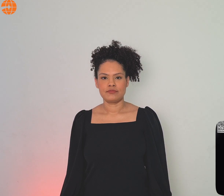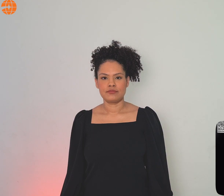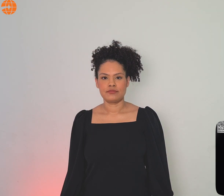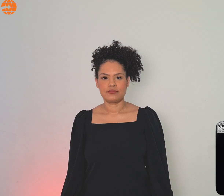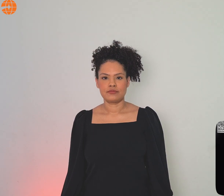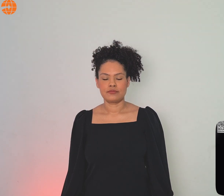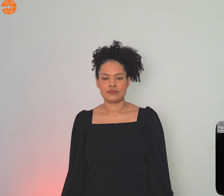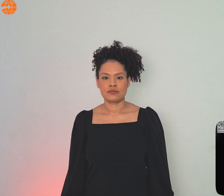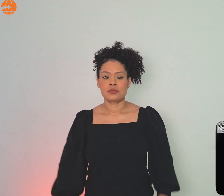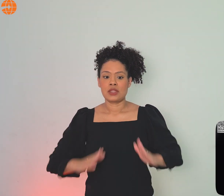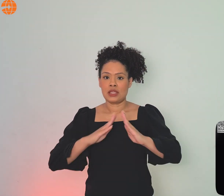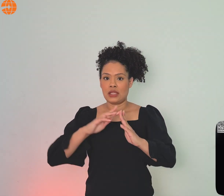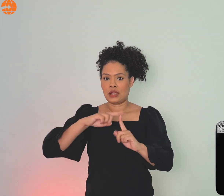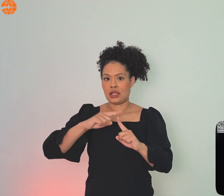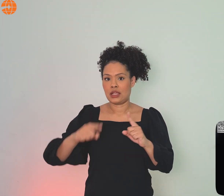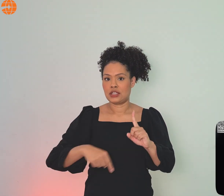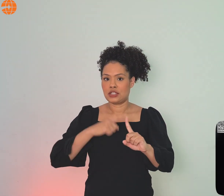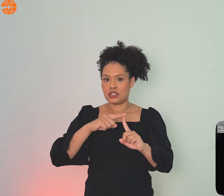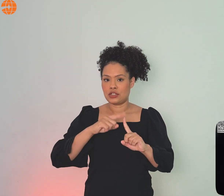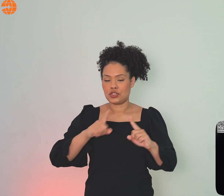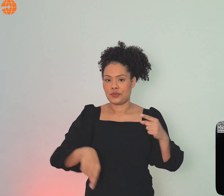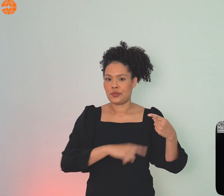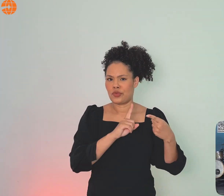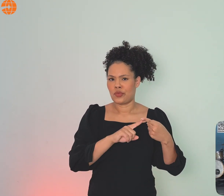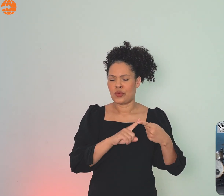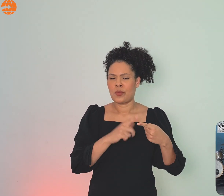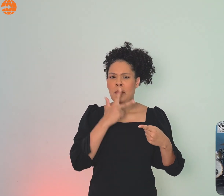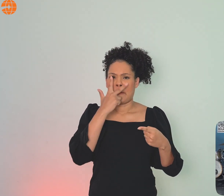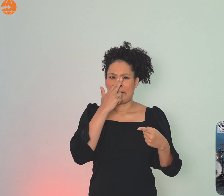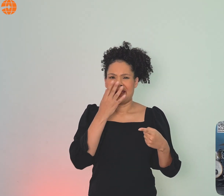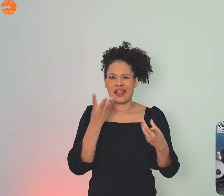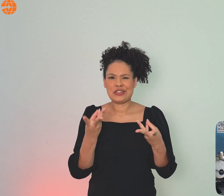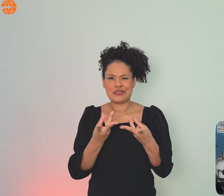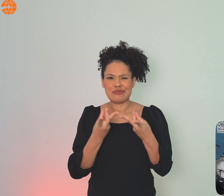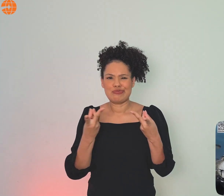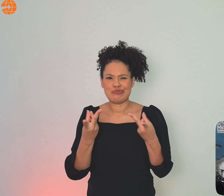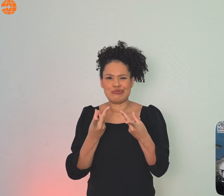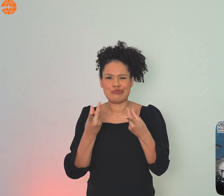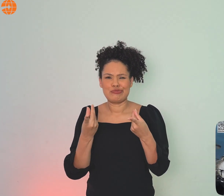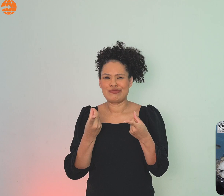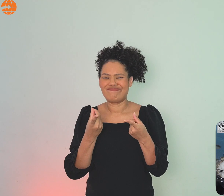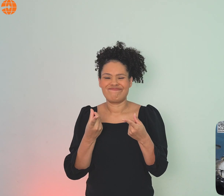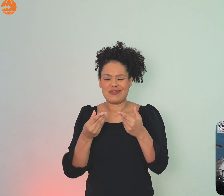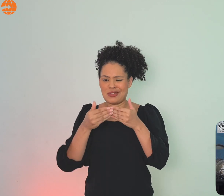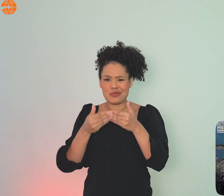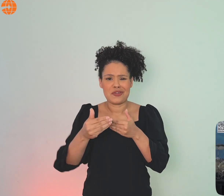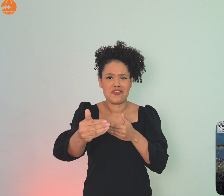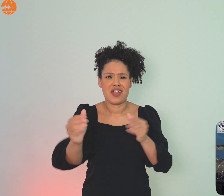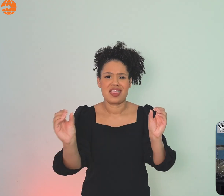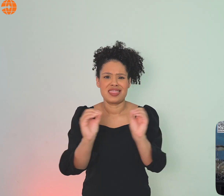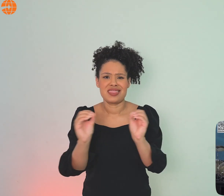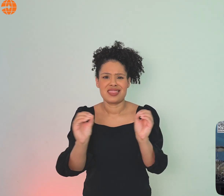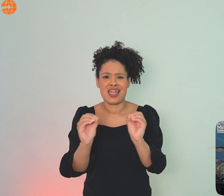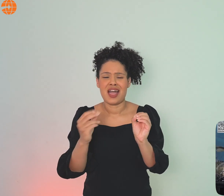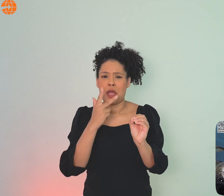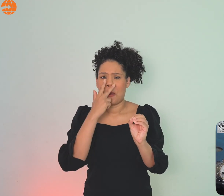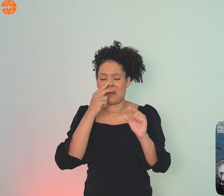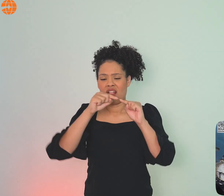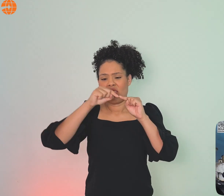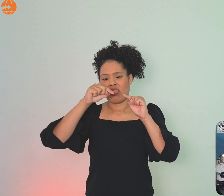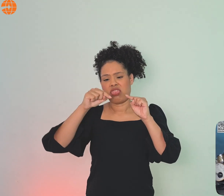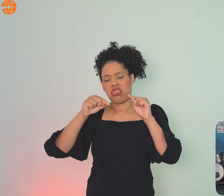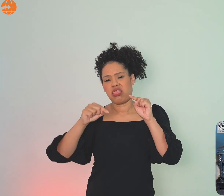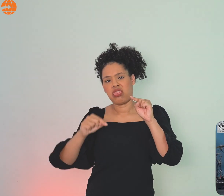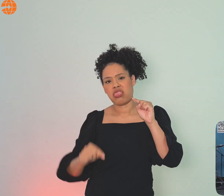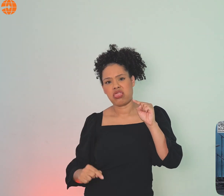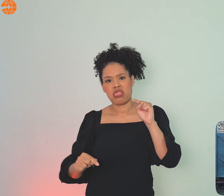Existem as igrejas que andam para trás. São igrejas que perderam a mensagem.